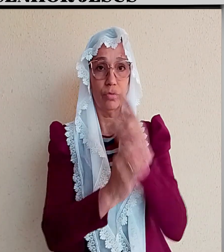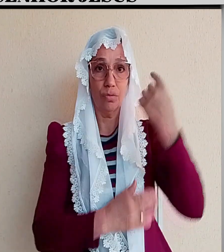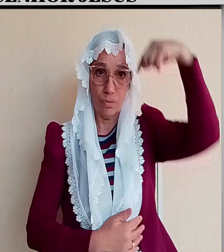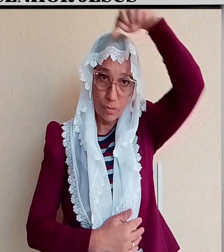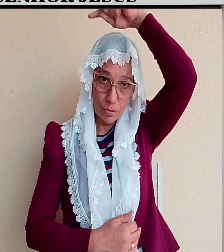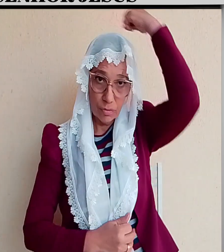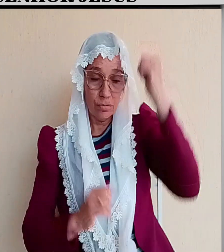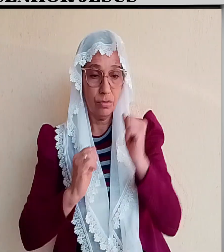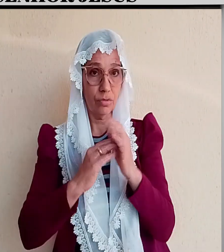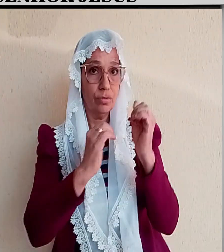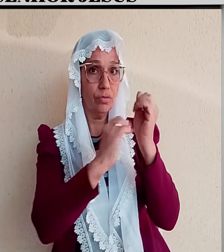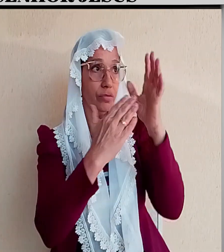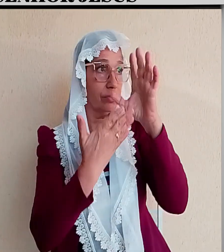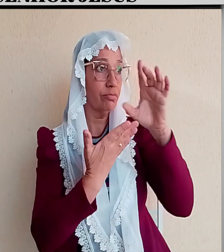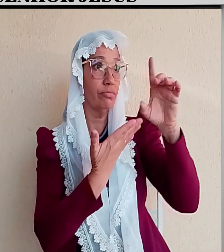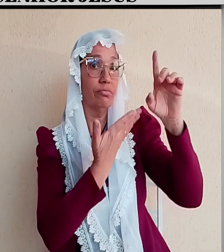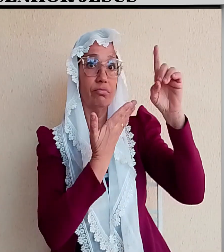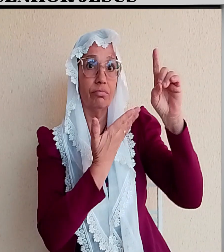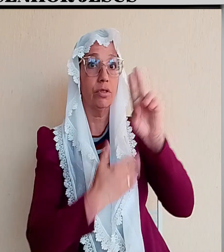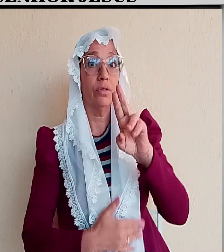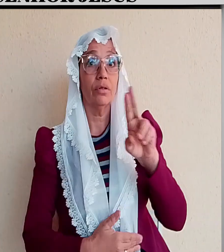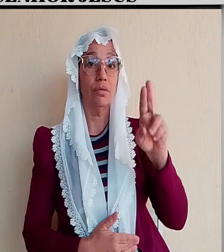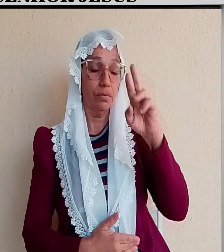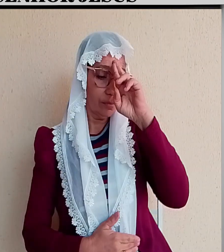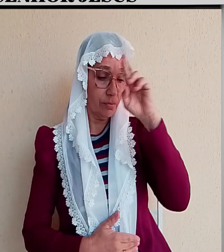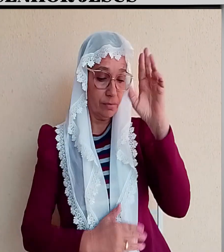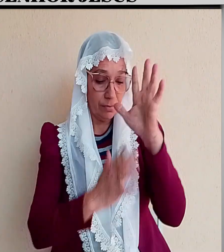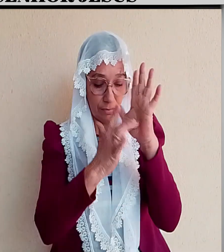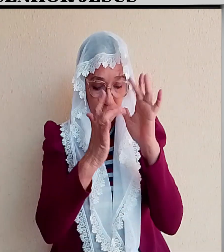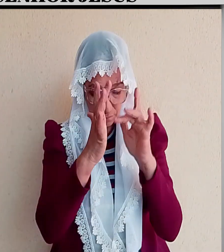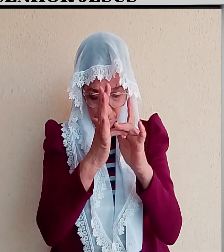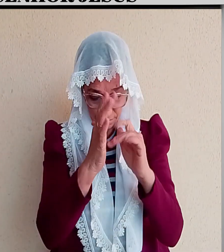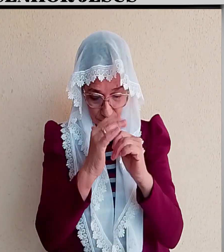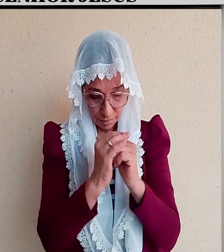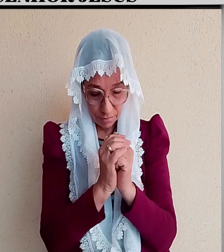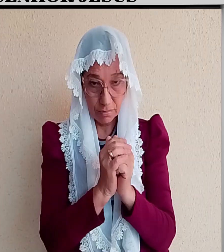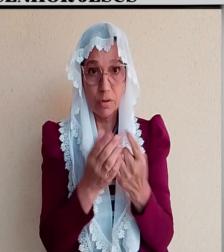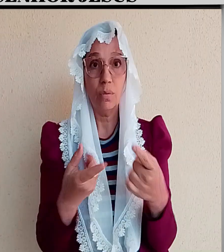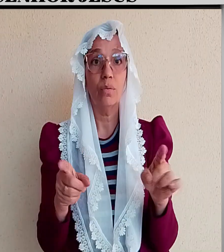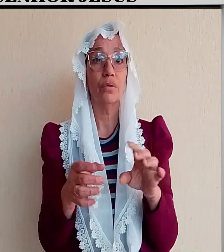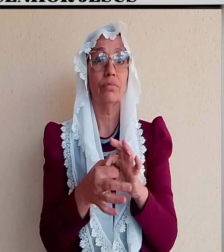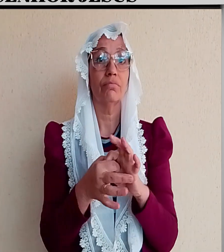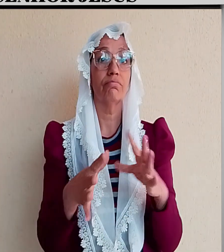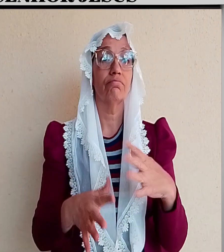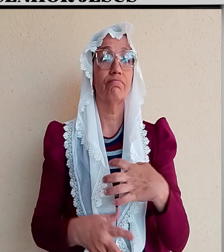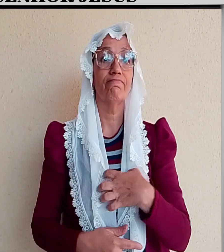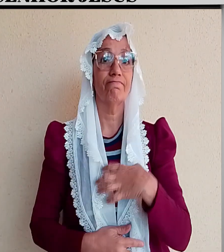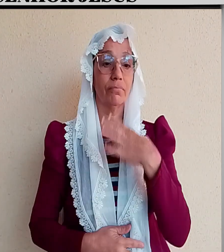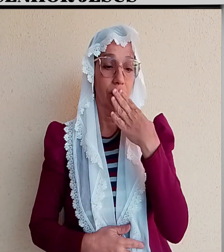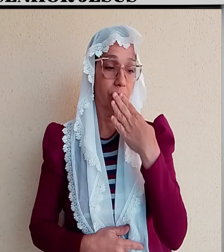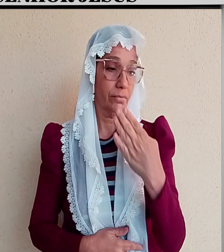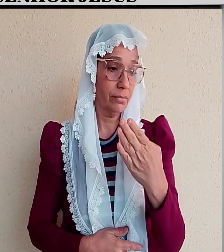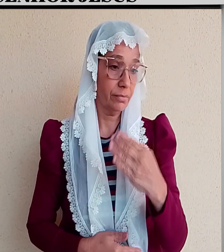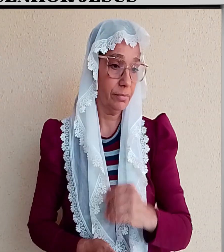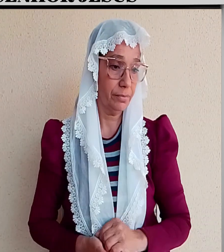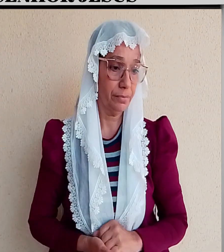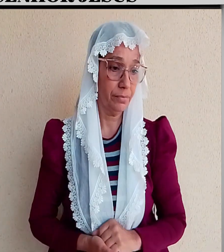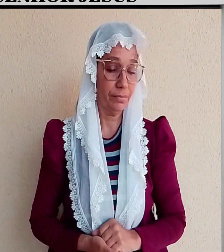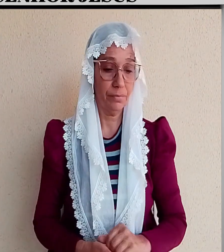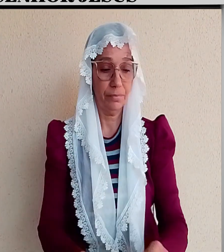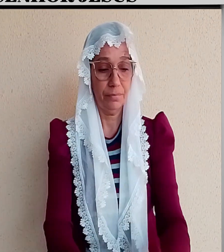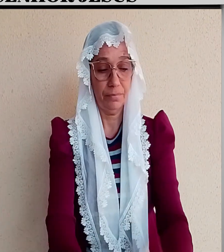a Deus, em nome do Senhor Jesus. Amém. Quem sente, irmãos, pode chamar o primeiro hino.